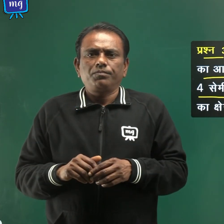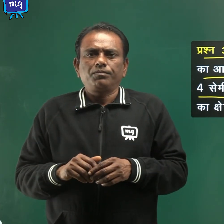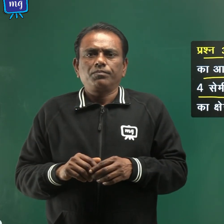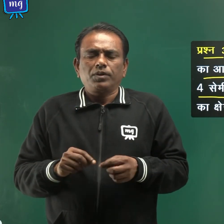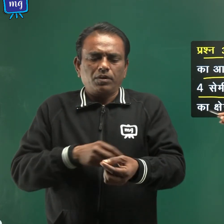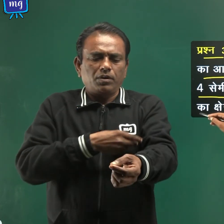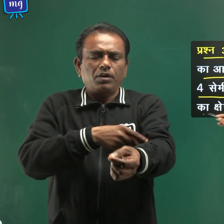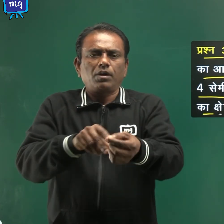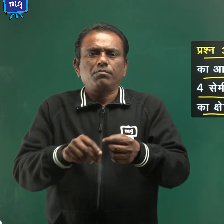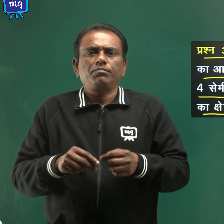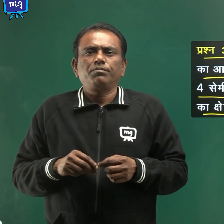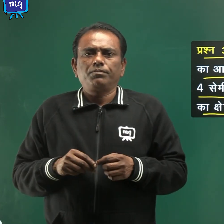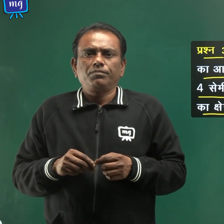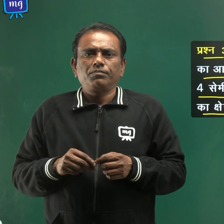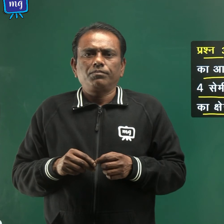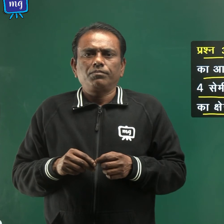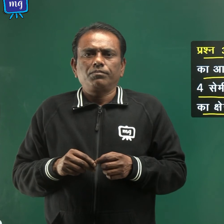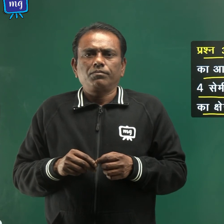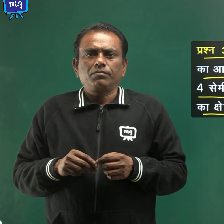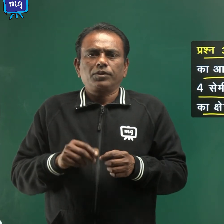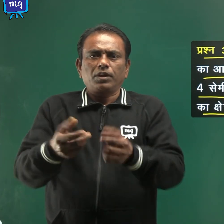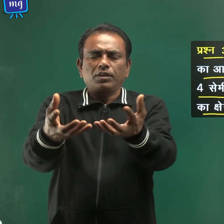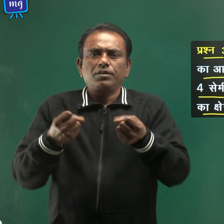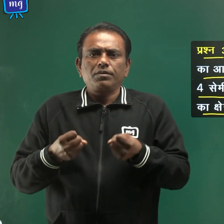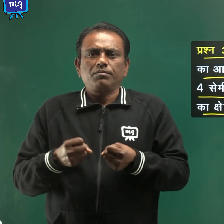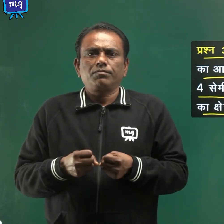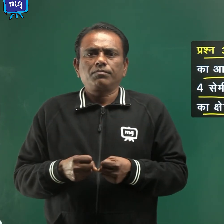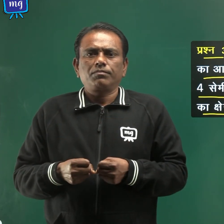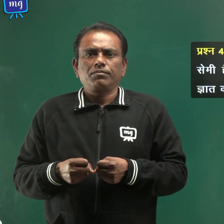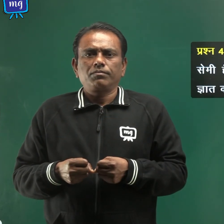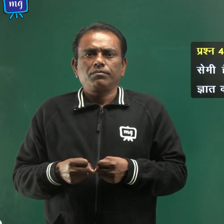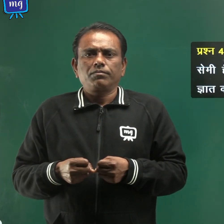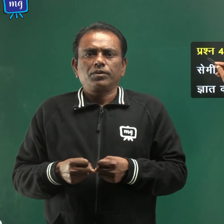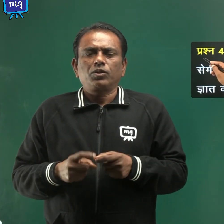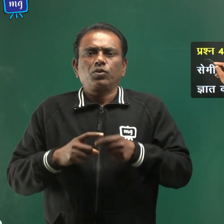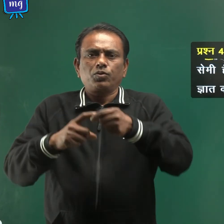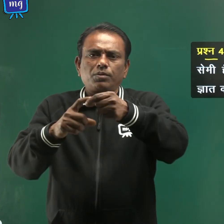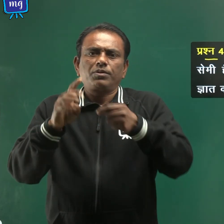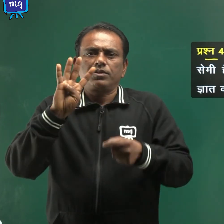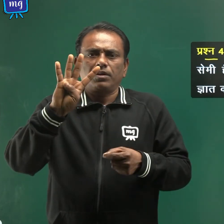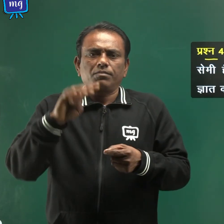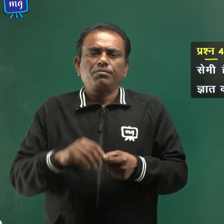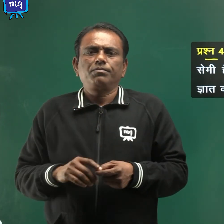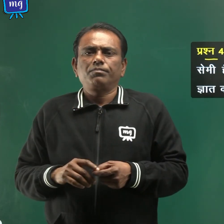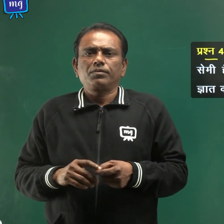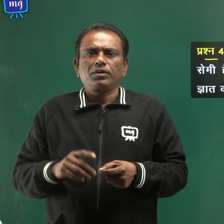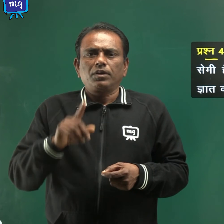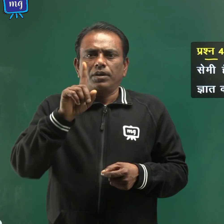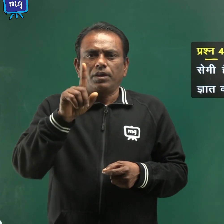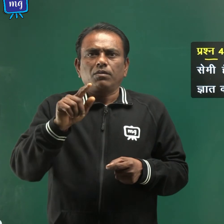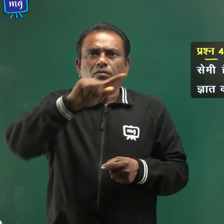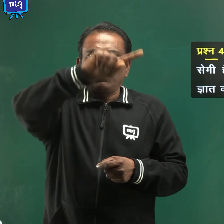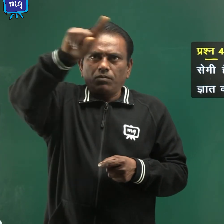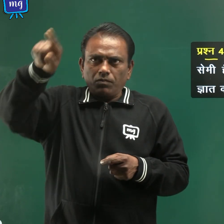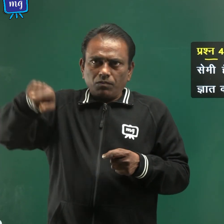समांतर चतुर्भुज झाल ऐसा क्या कीजिए अ कि कसम-4 कि एक व्रत की